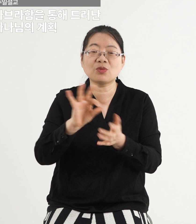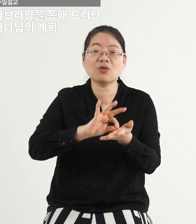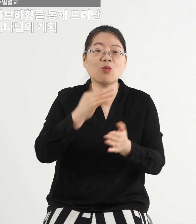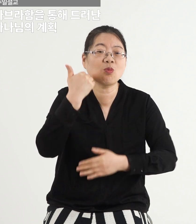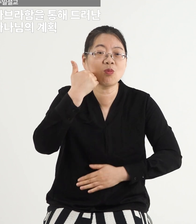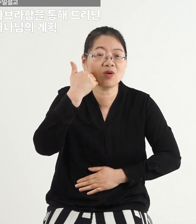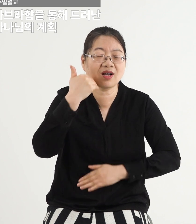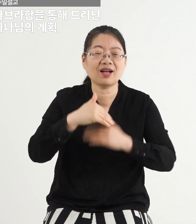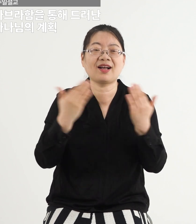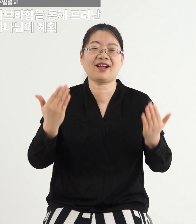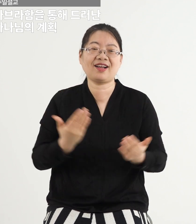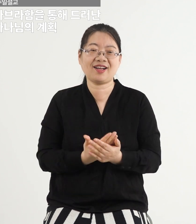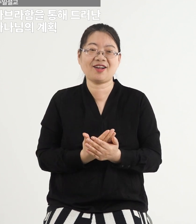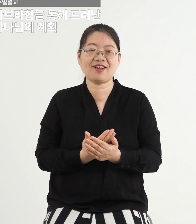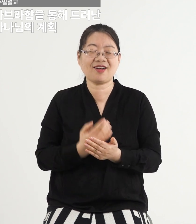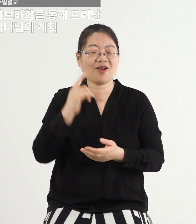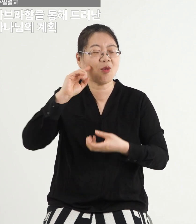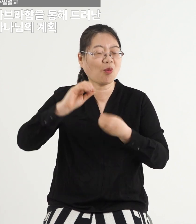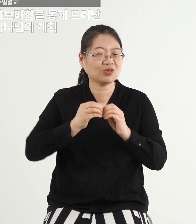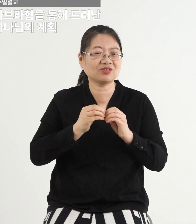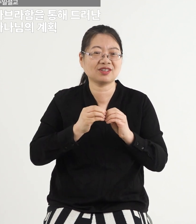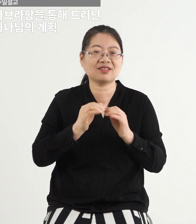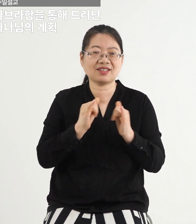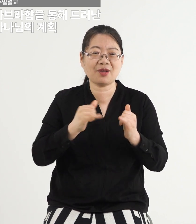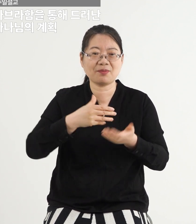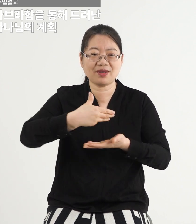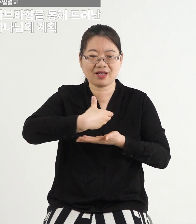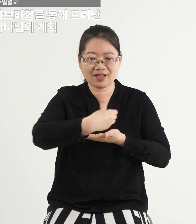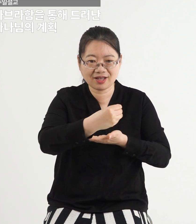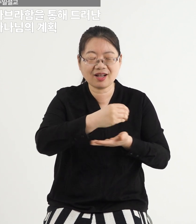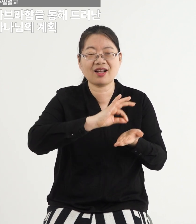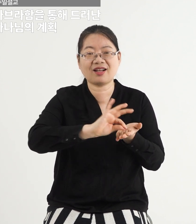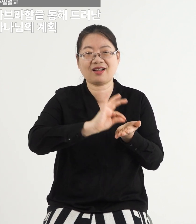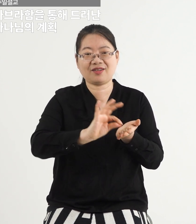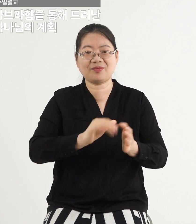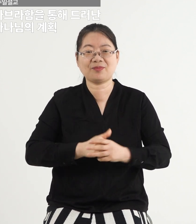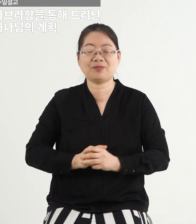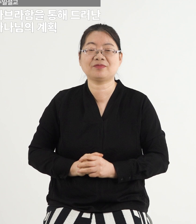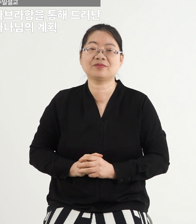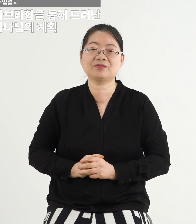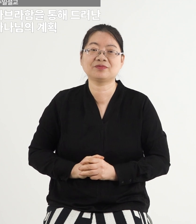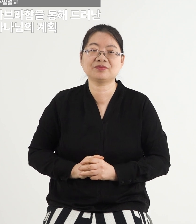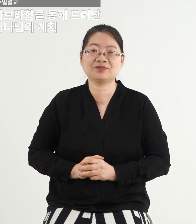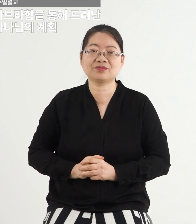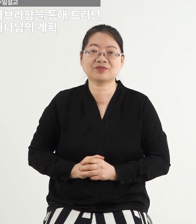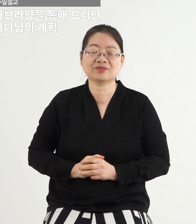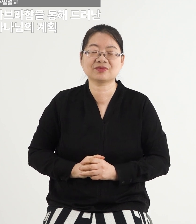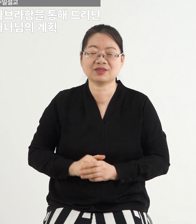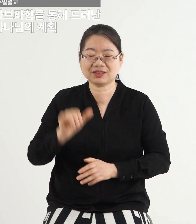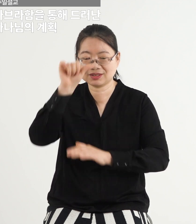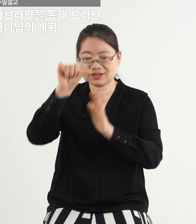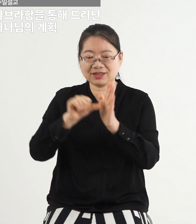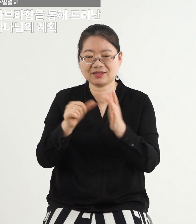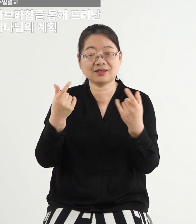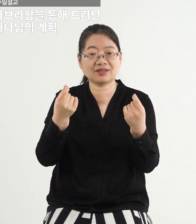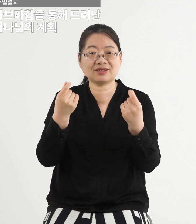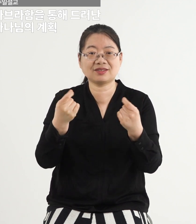쓰느냐? 다 엉뚱한 애들이 갖다 써요. 보면은. 인생이 그렇게 되어